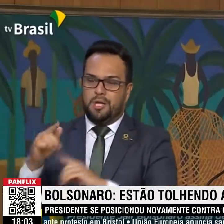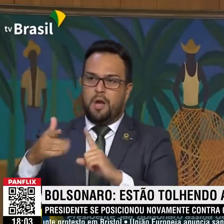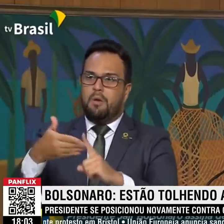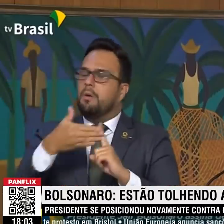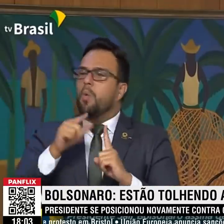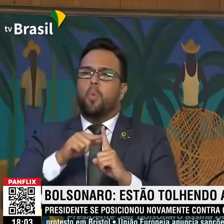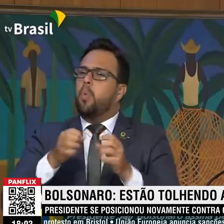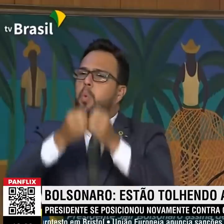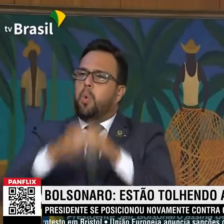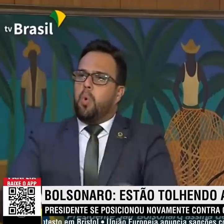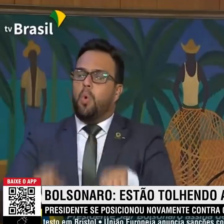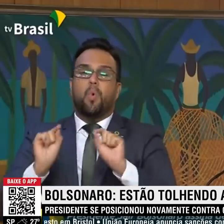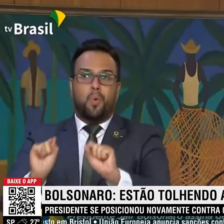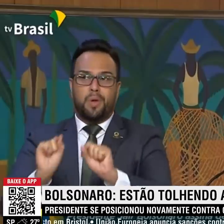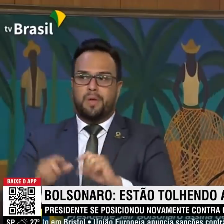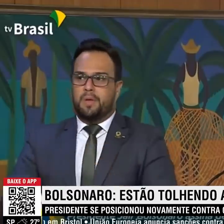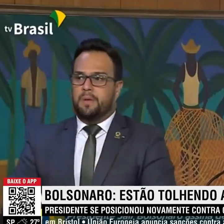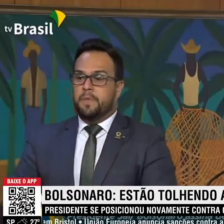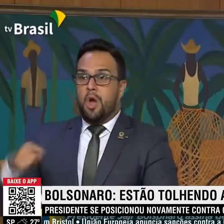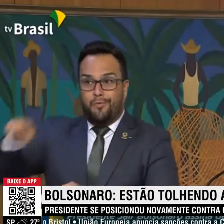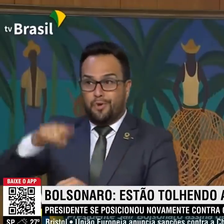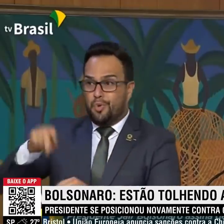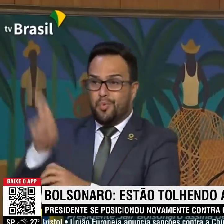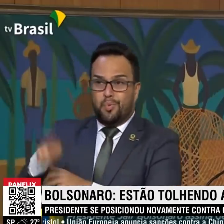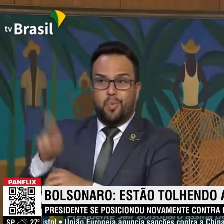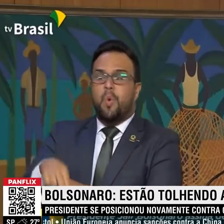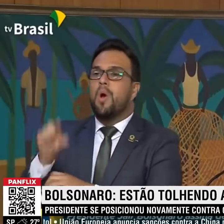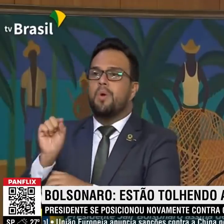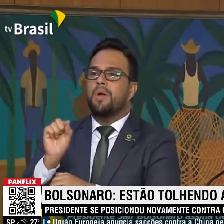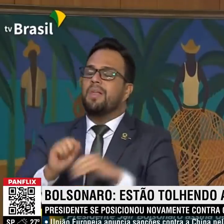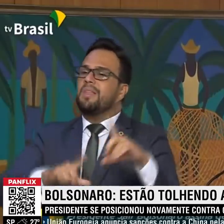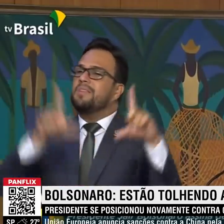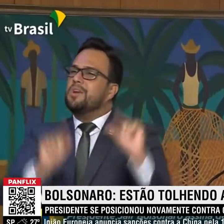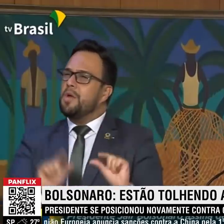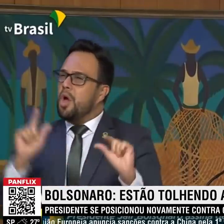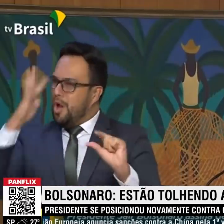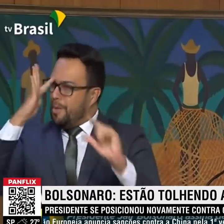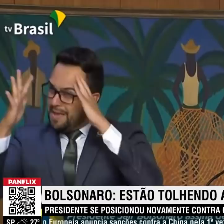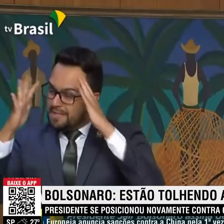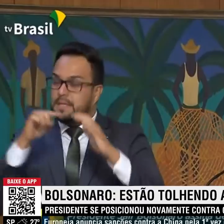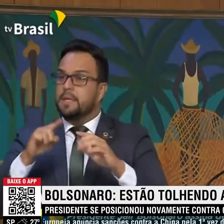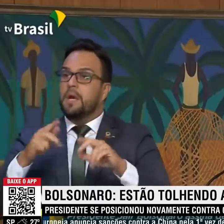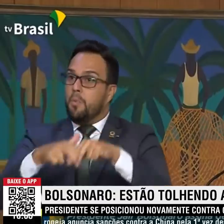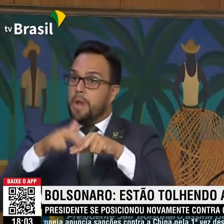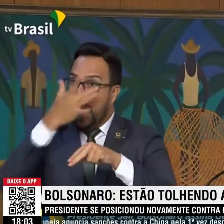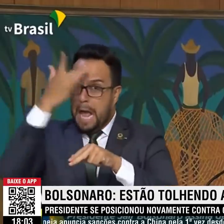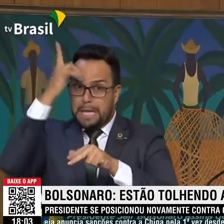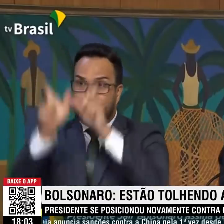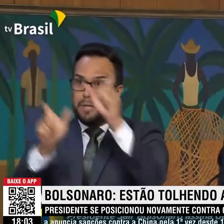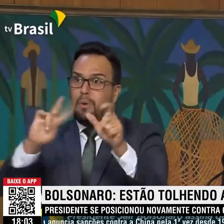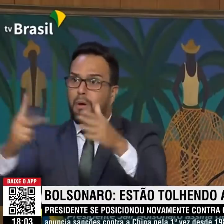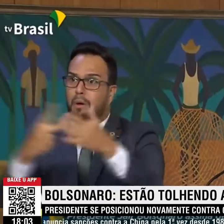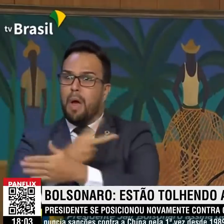uma consequência que você nunca deve diminuir e está tornando as pessoas